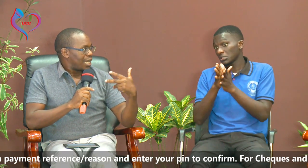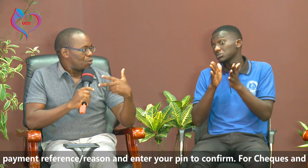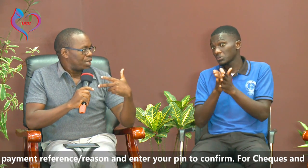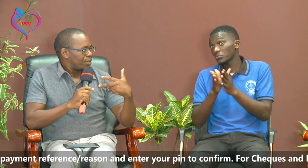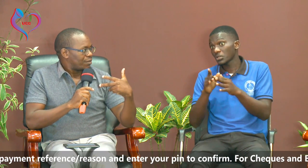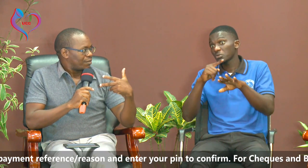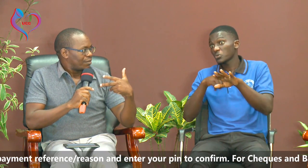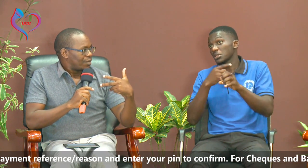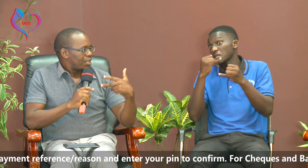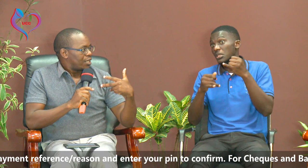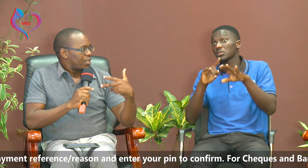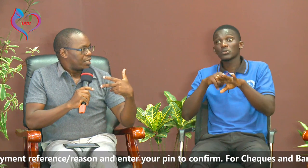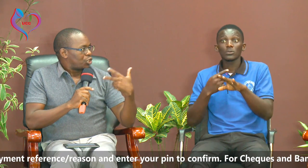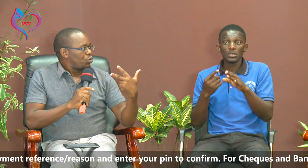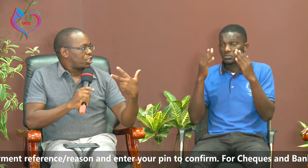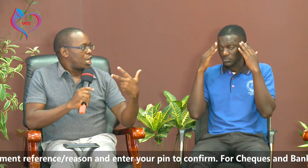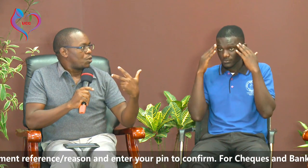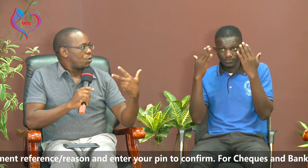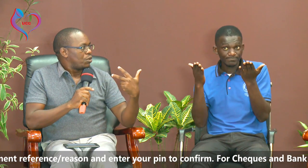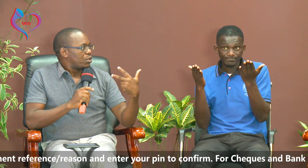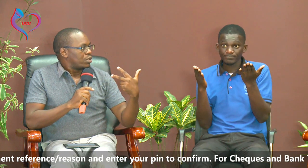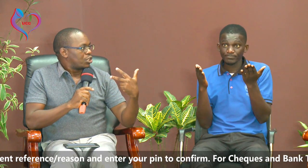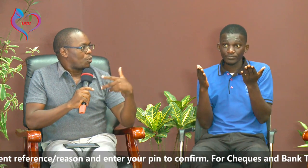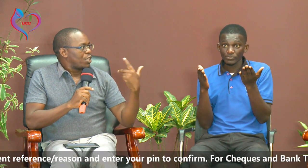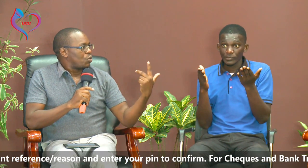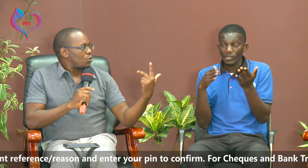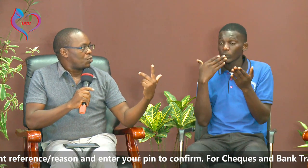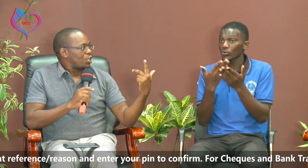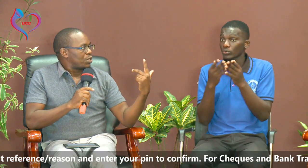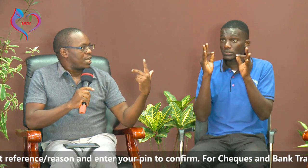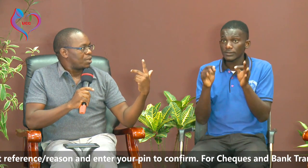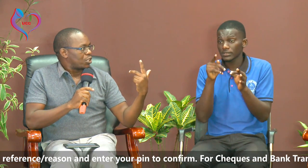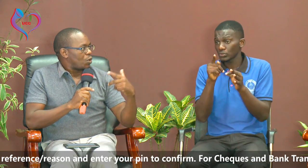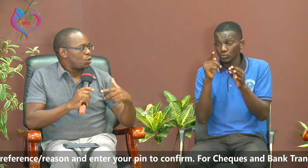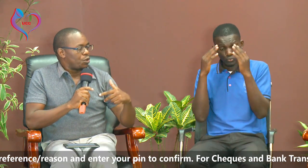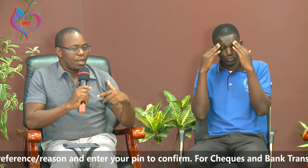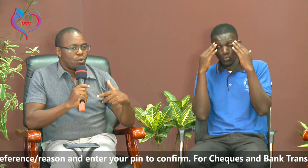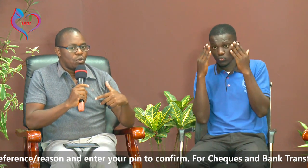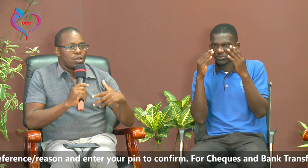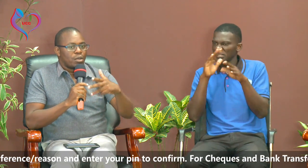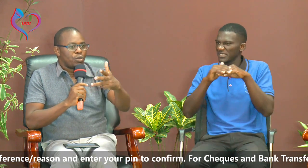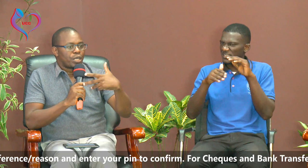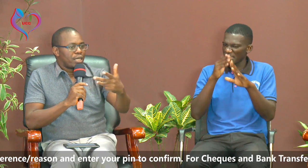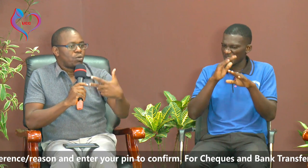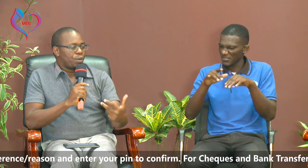ya lumanyi. Echirunji charo. Nditoma nilo buwalio zari wa tewalonda wo biogenda